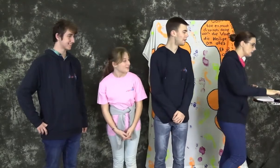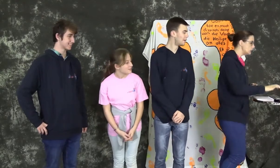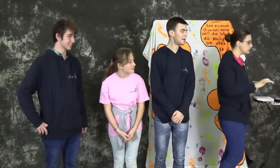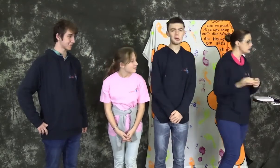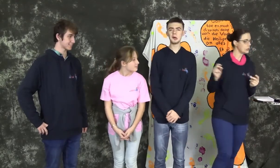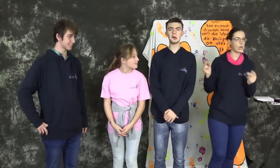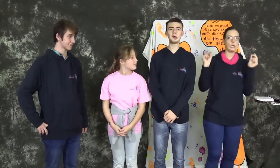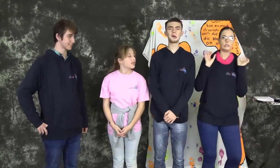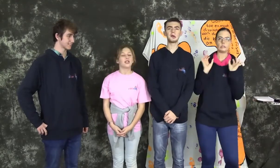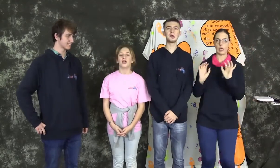Ons het vandag